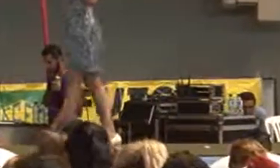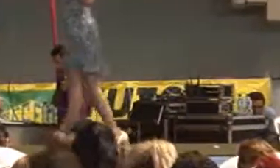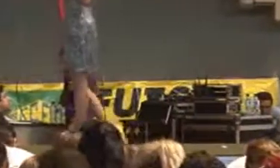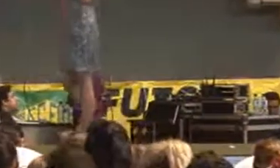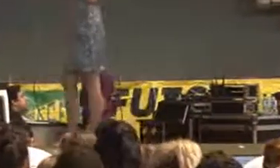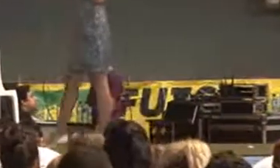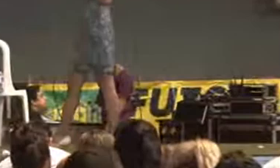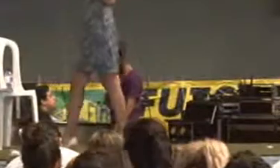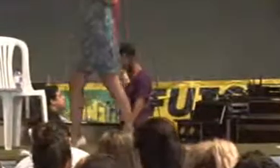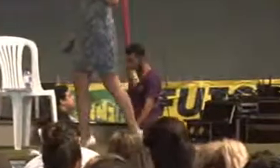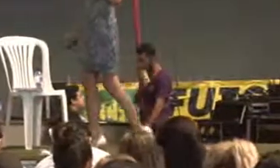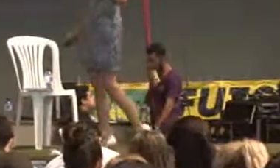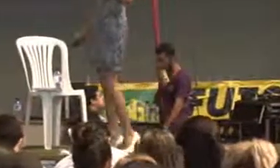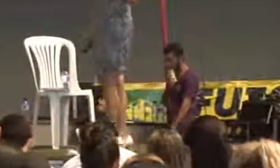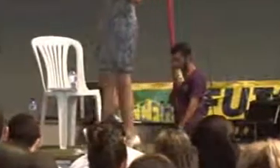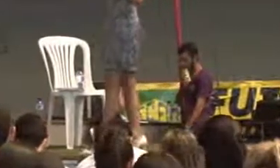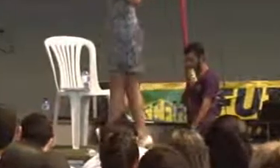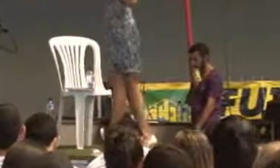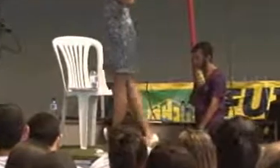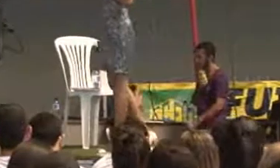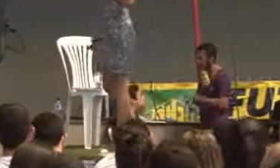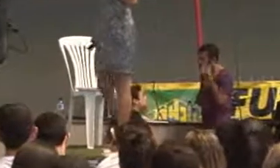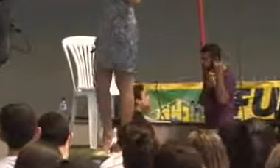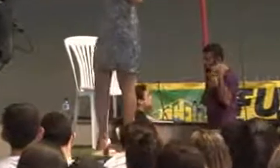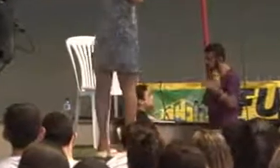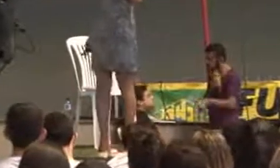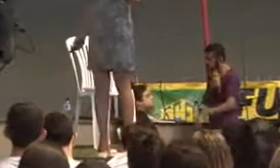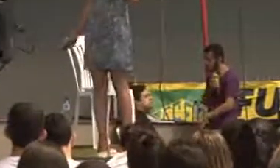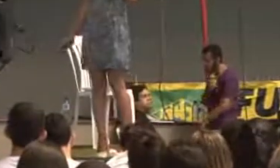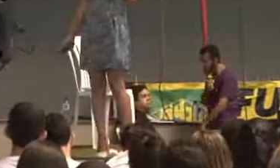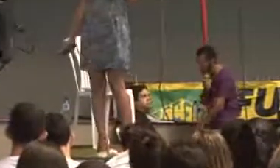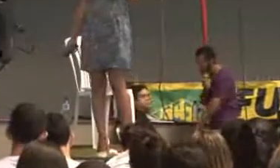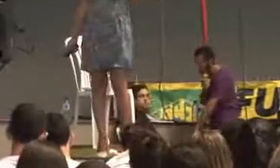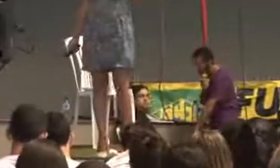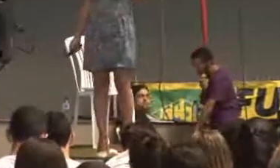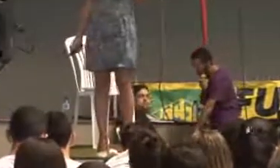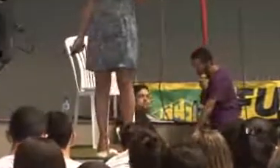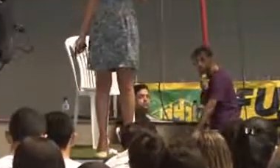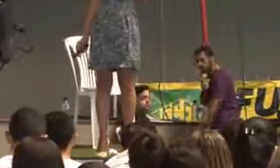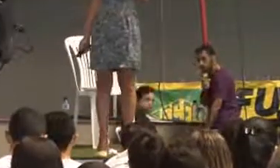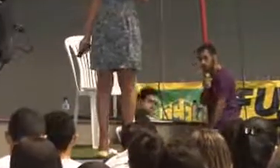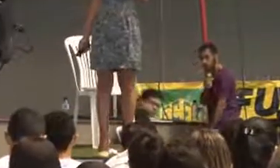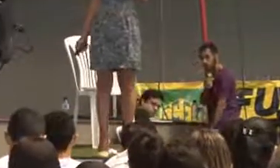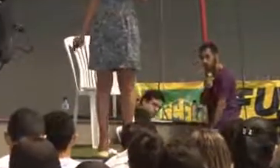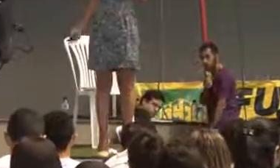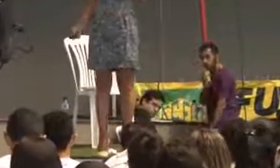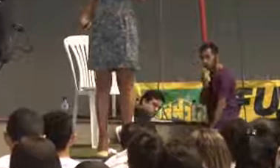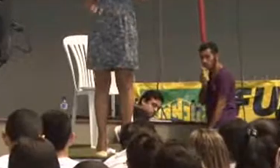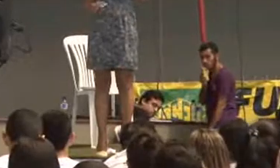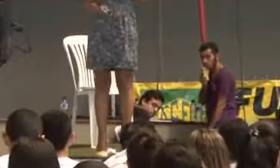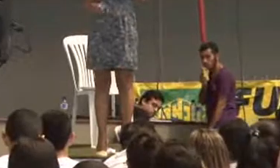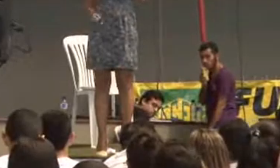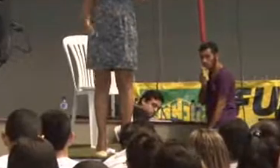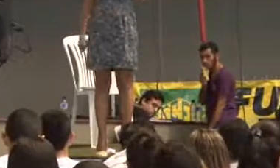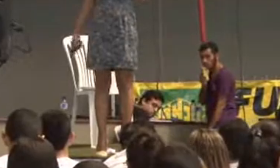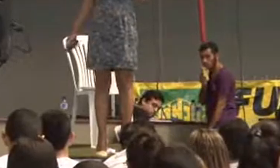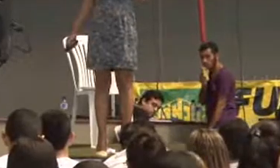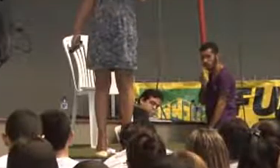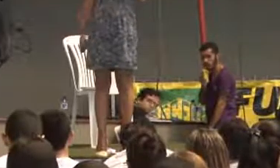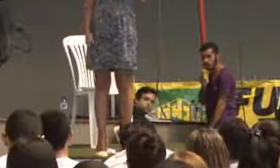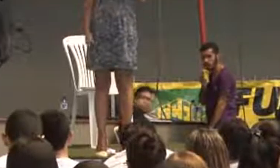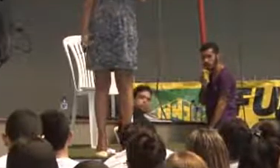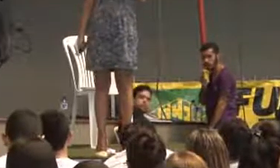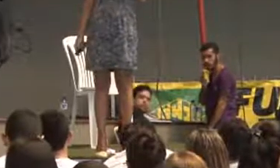faço, professora, para levantar questões e não fugir ao tema e responder corretamente